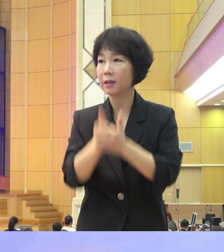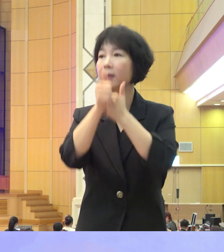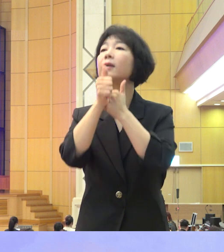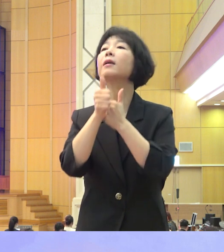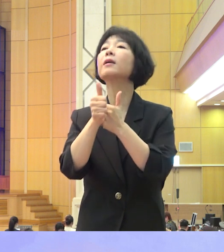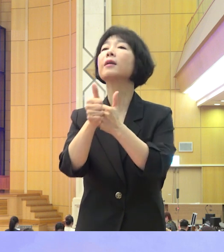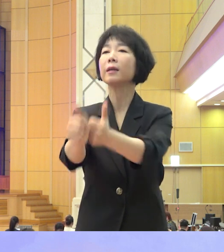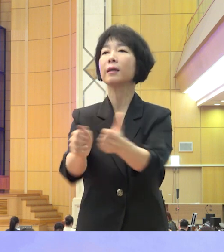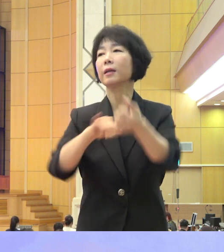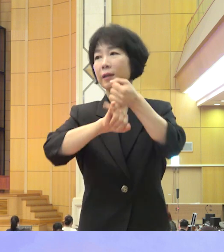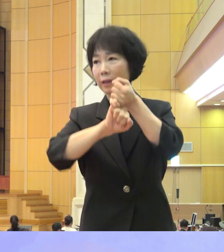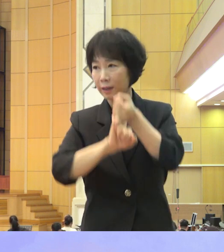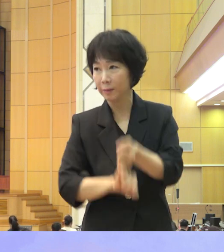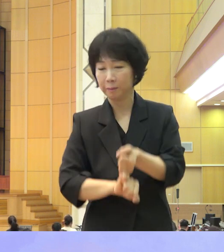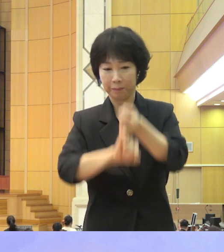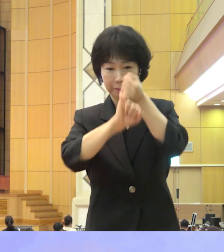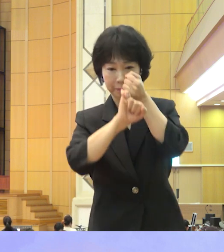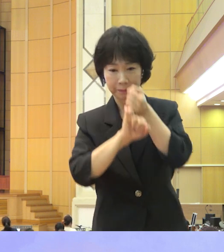따라가리.